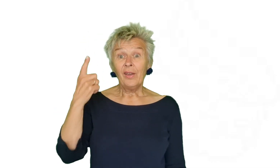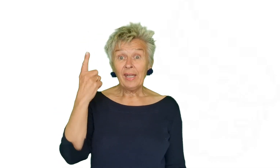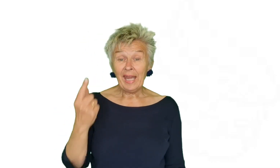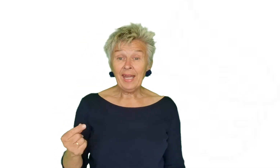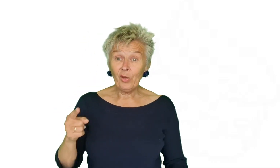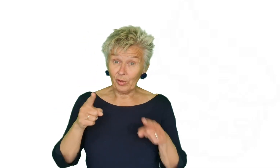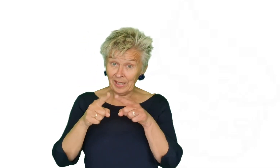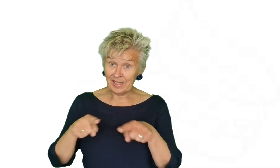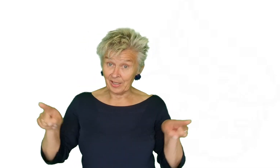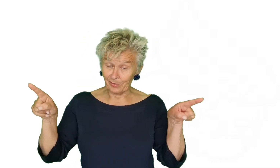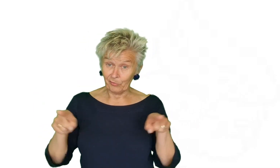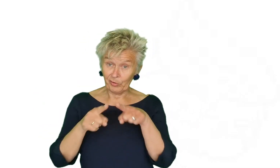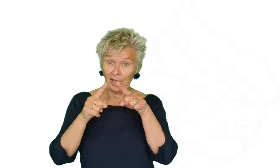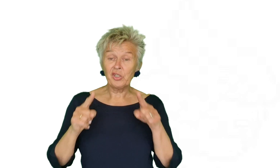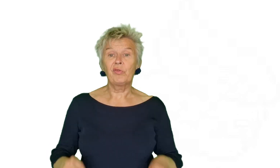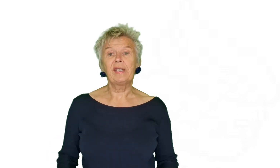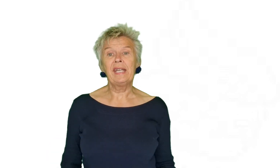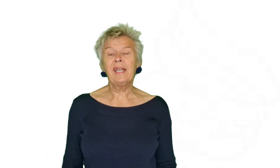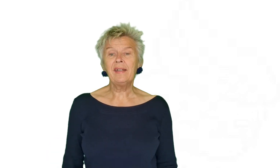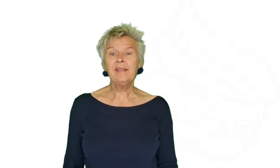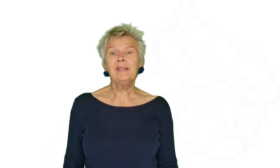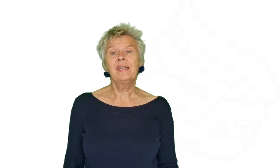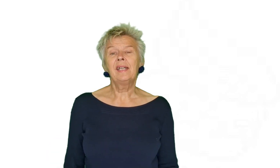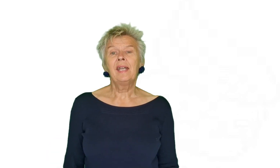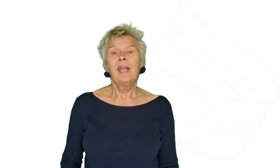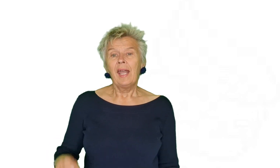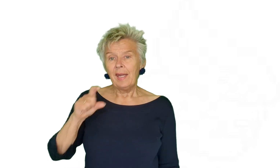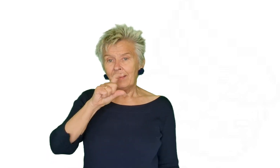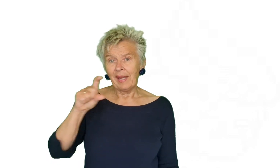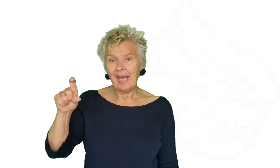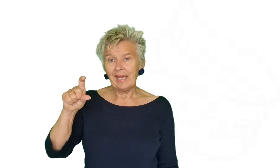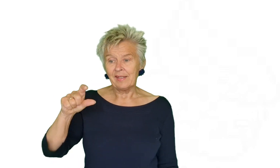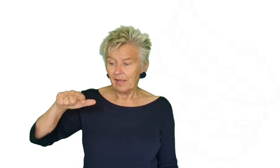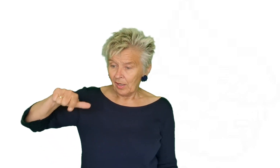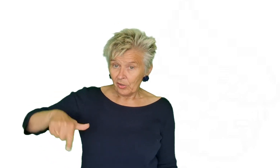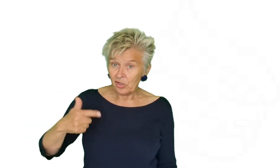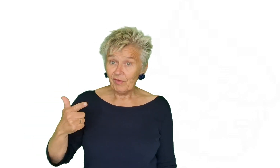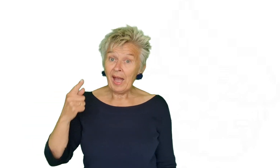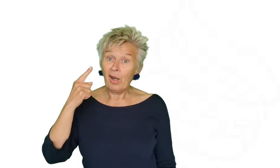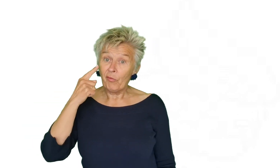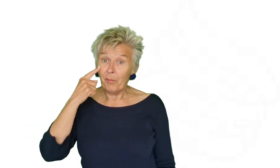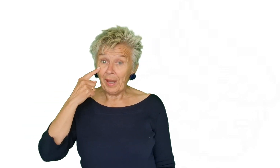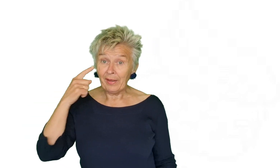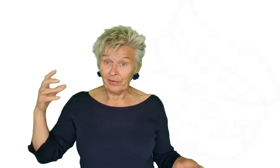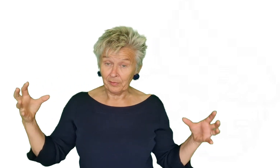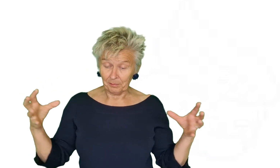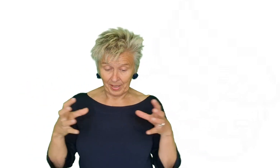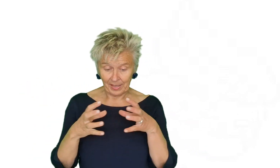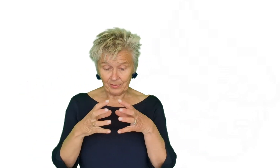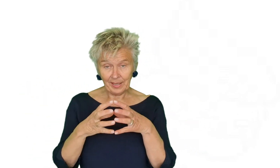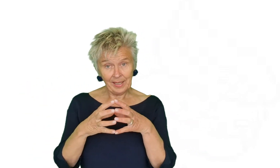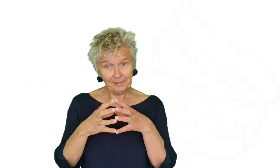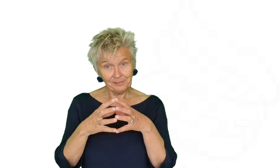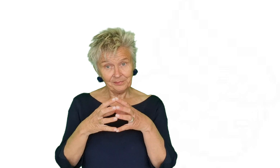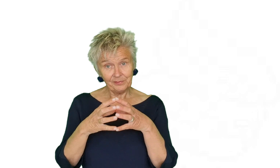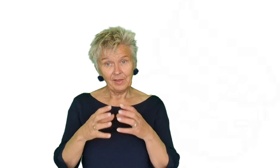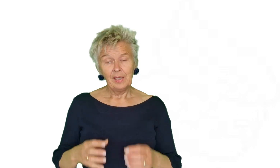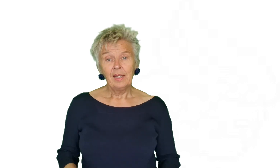een heel leuk liedje van Hans van Eeren. En het heet 12 maanden bij elkaar.